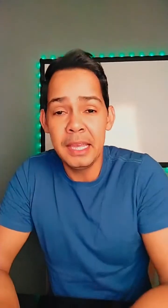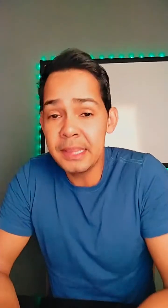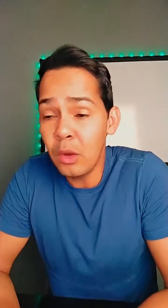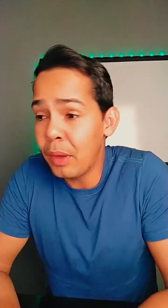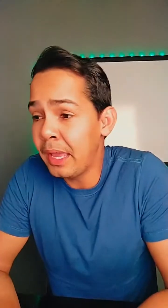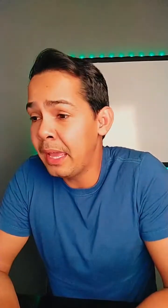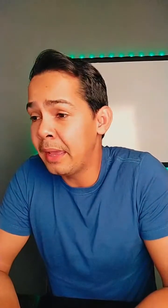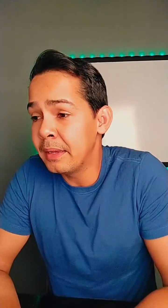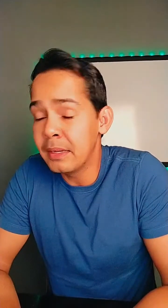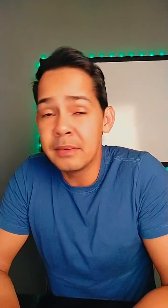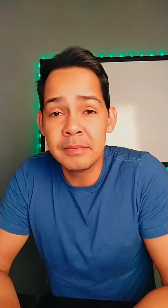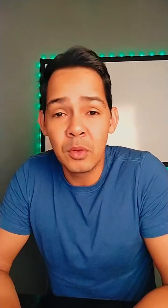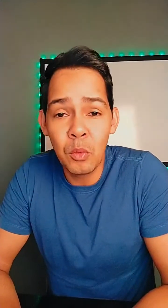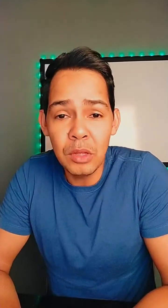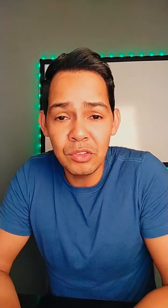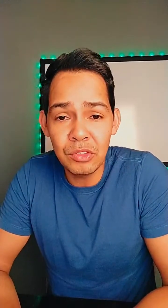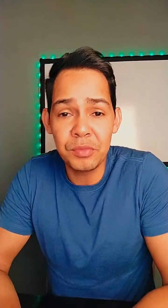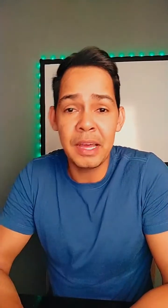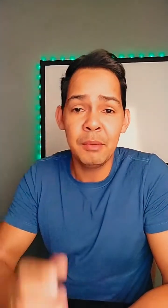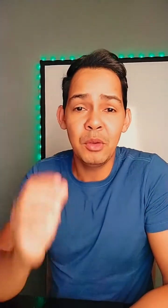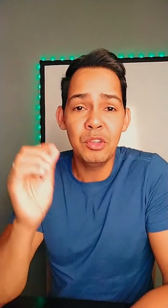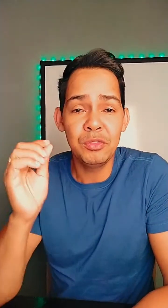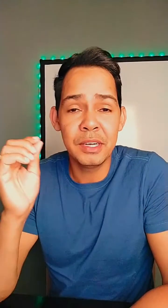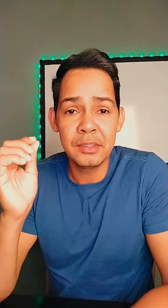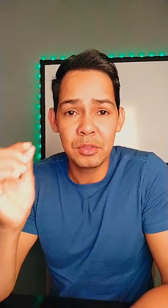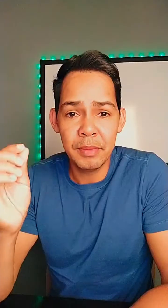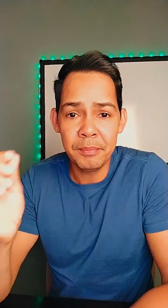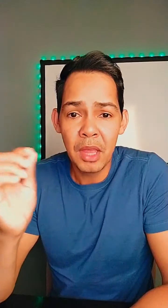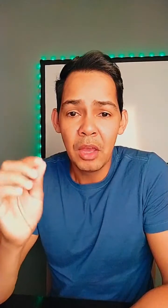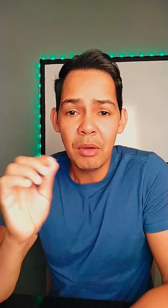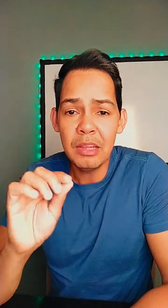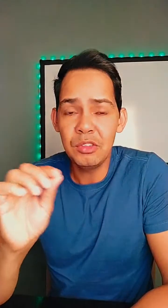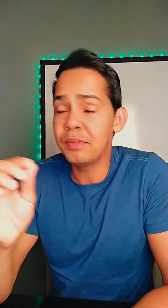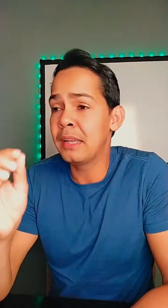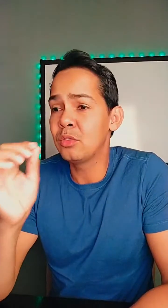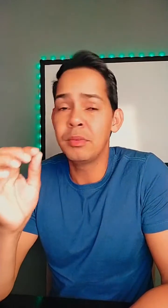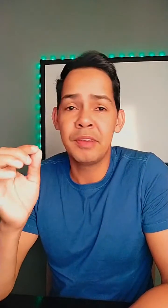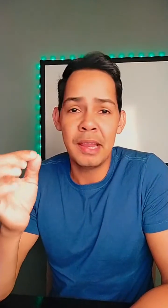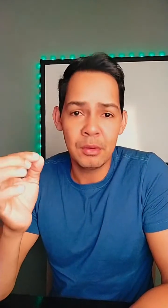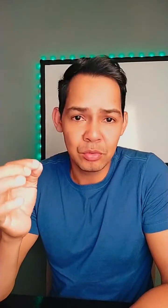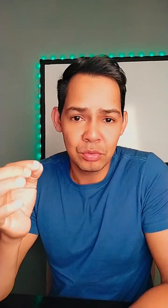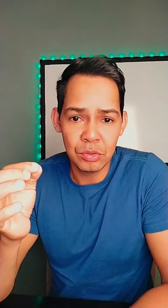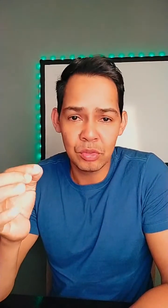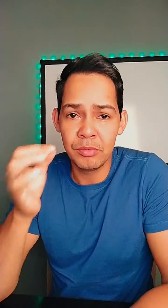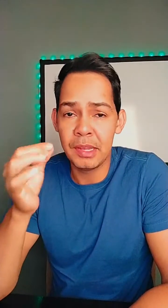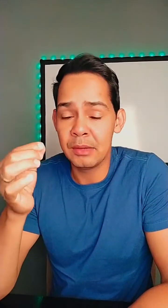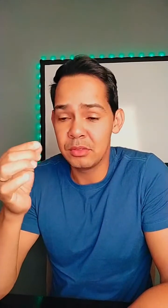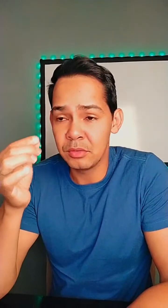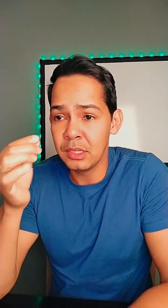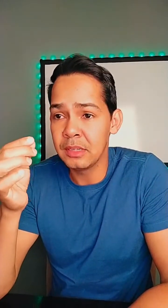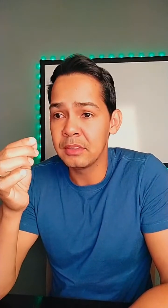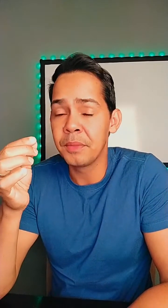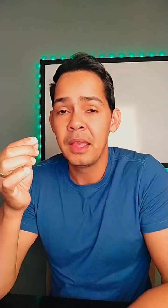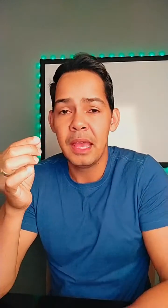Então, quando a gente fala, boa noite, Ivana, tudo bem? Quando a gente fala sobre falar com surdo e sobre falar com segurança, às vezes a